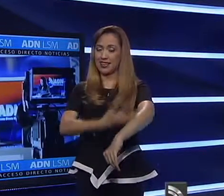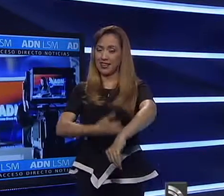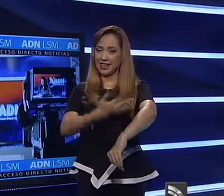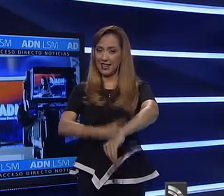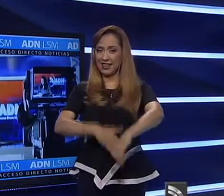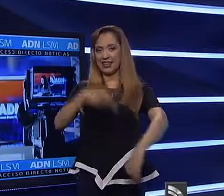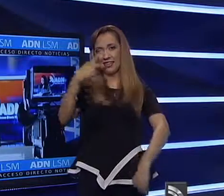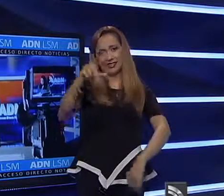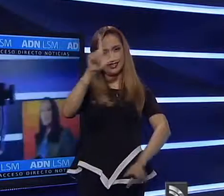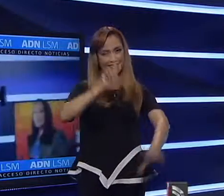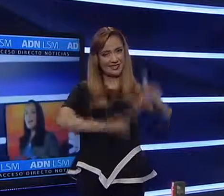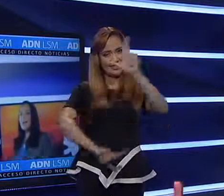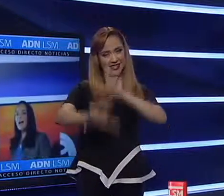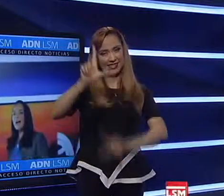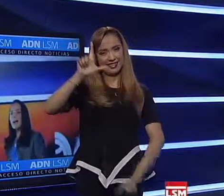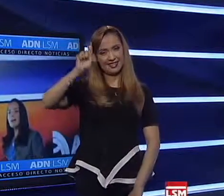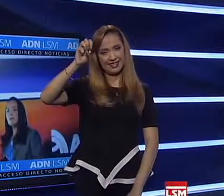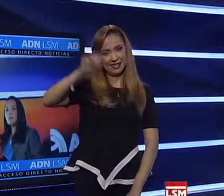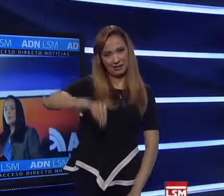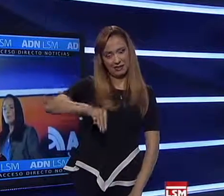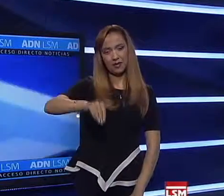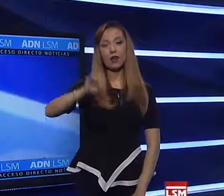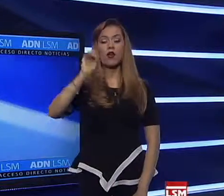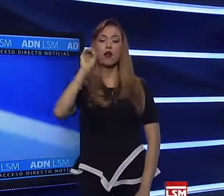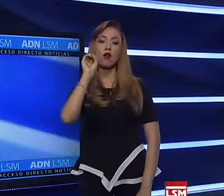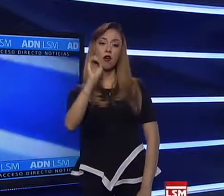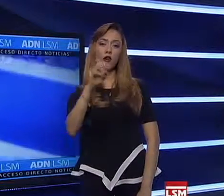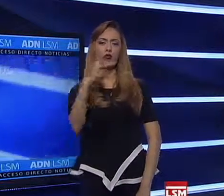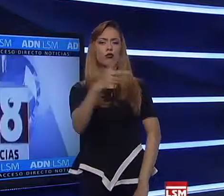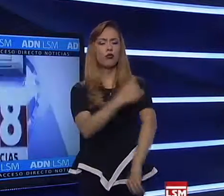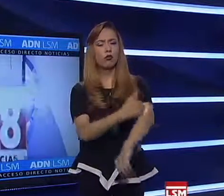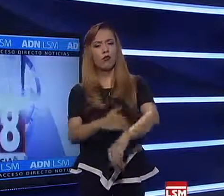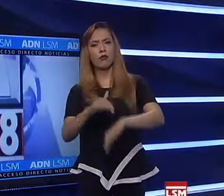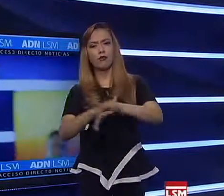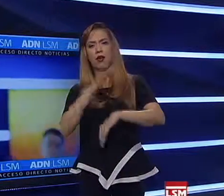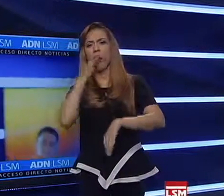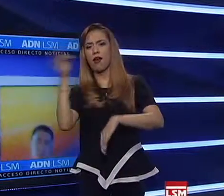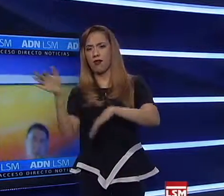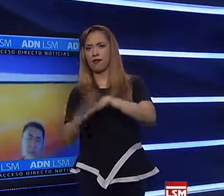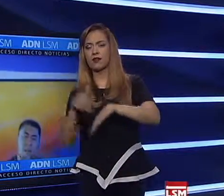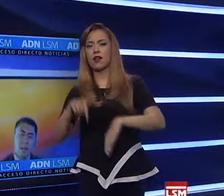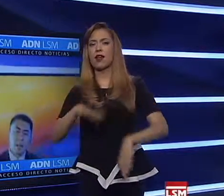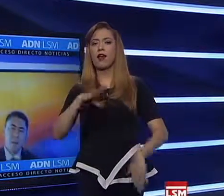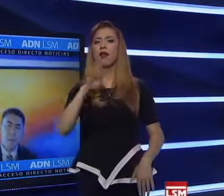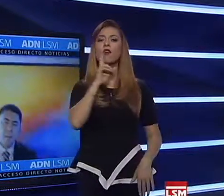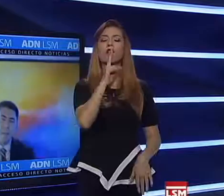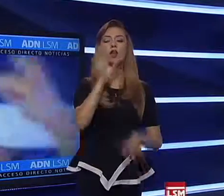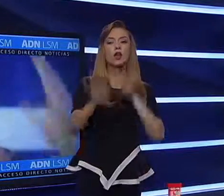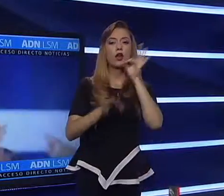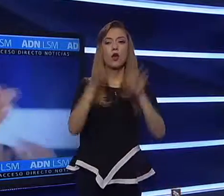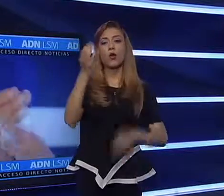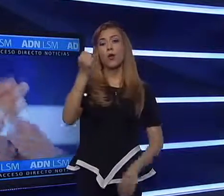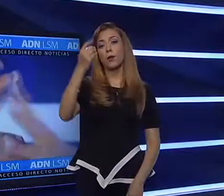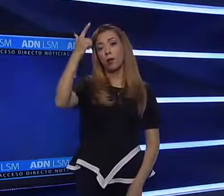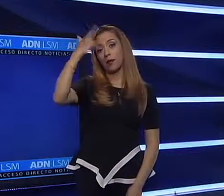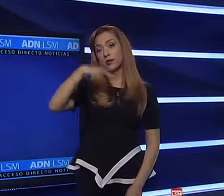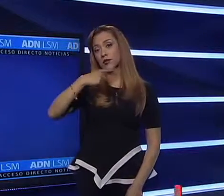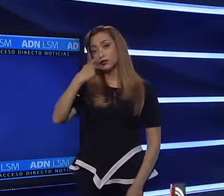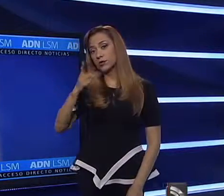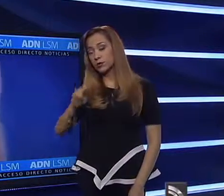señas mexicana. O si lo prefiere, sintonice Acceso Directo Noticias a las 9 de la noche, así como la emisión